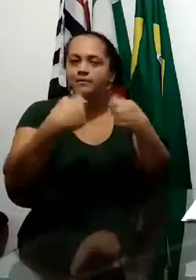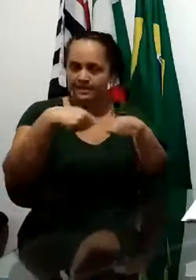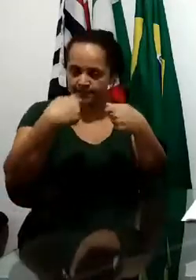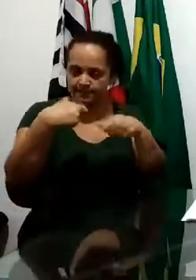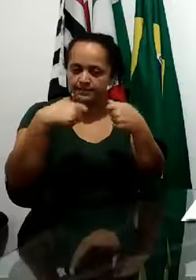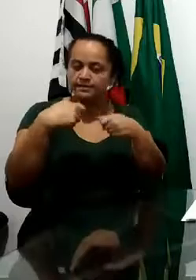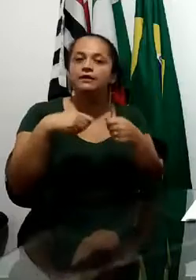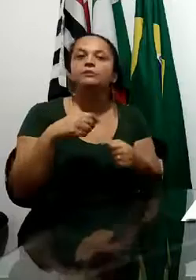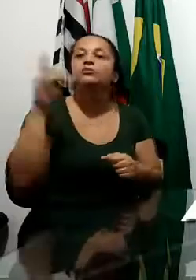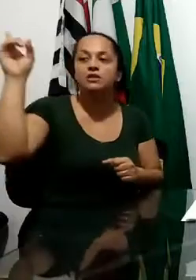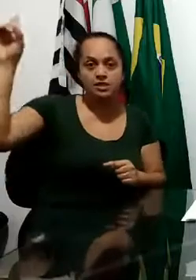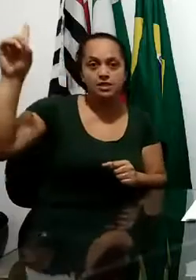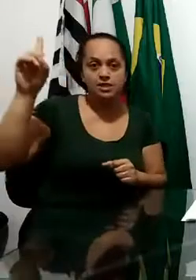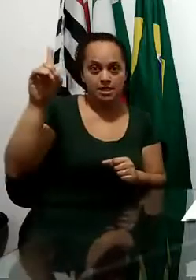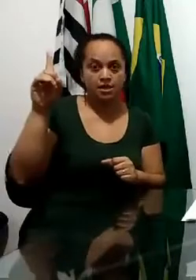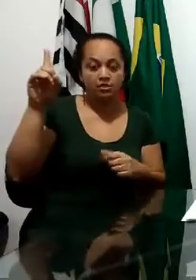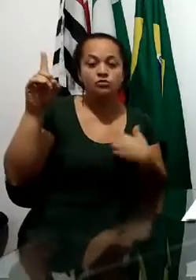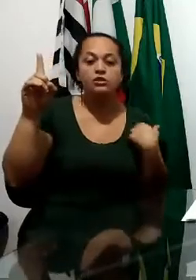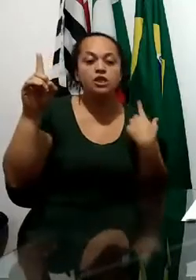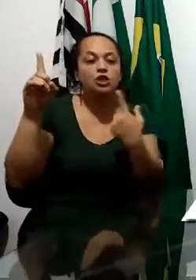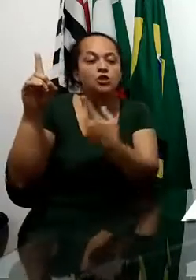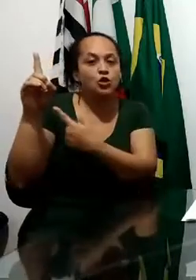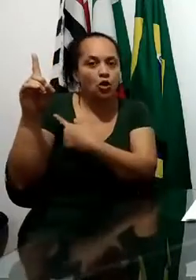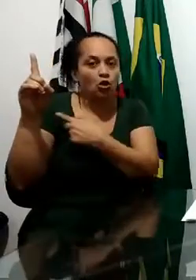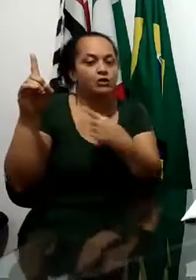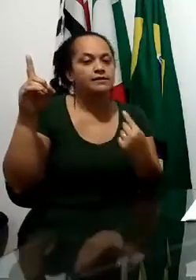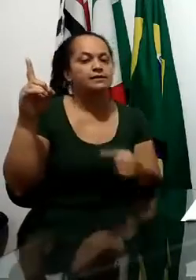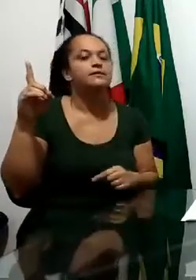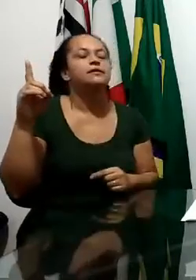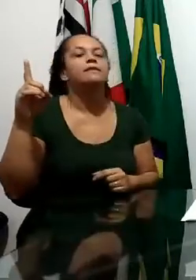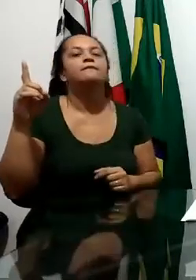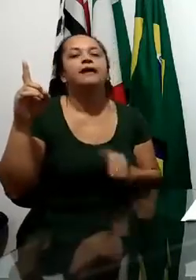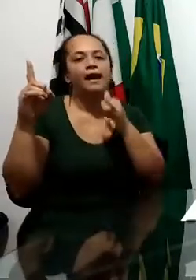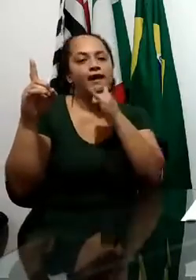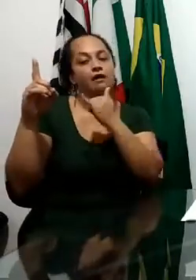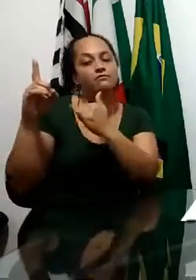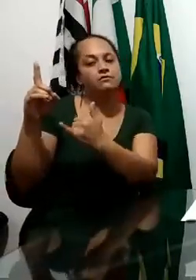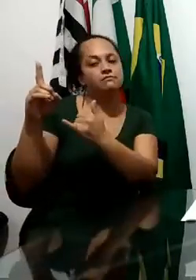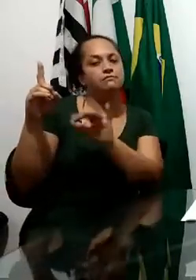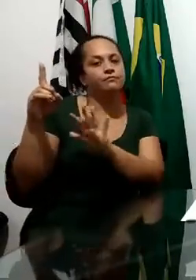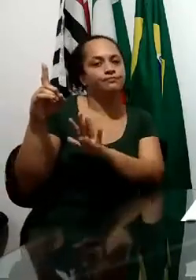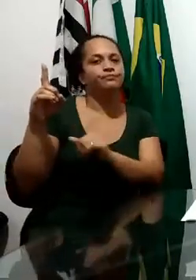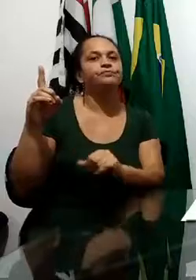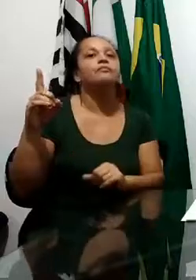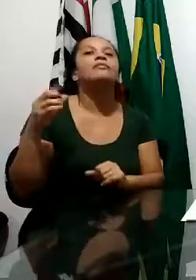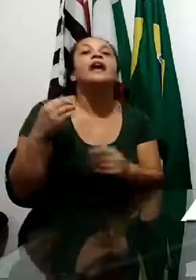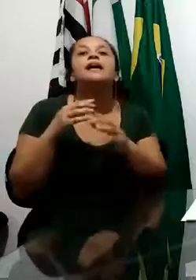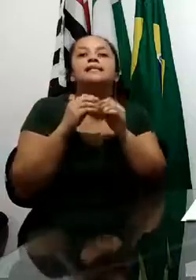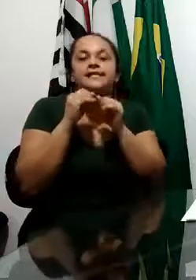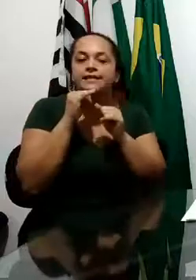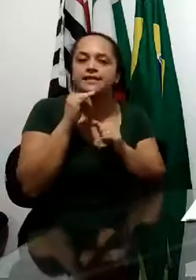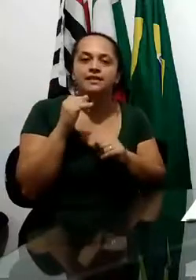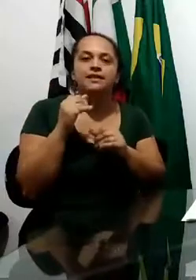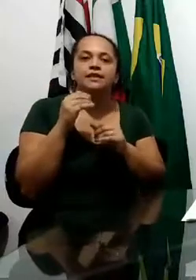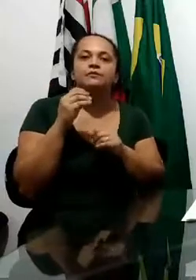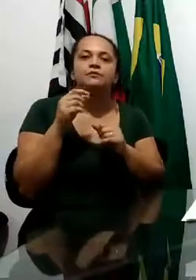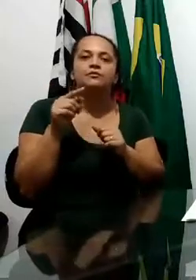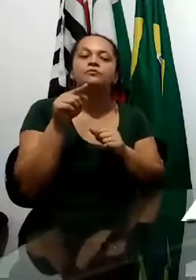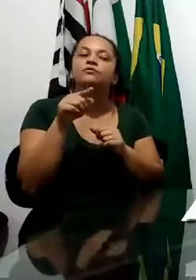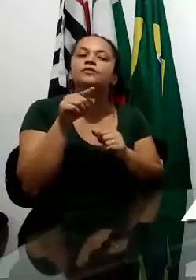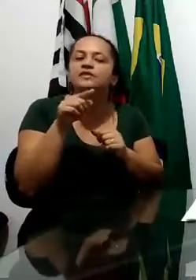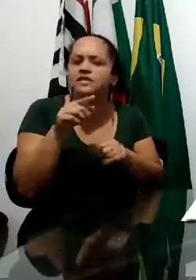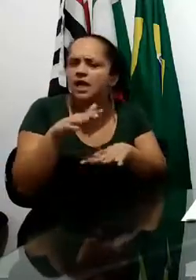compareceremos perante o tribunal de Cristo, para que cada um receba segundo o bem ou o mal